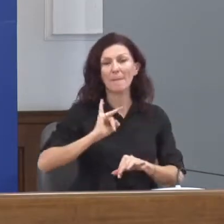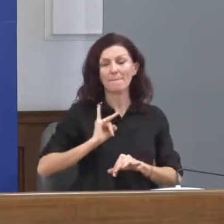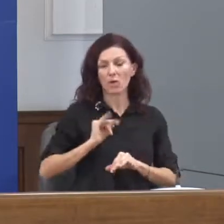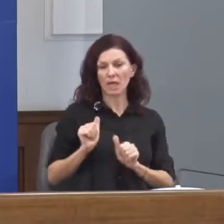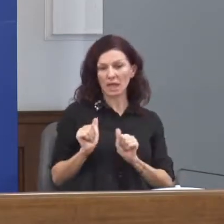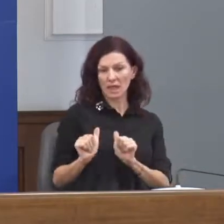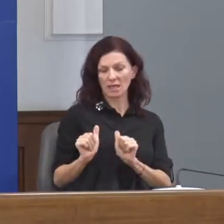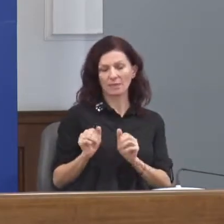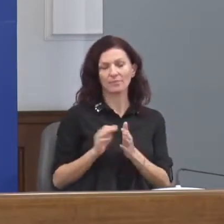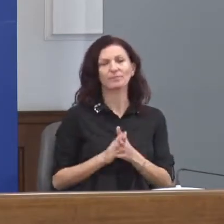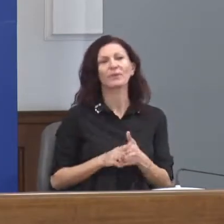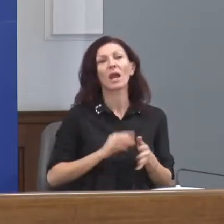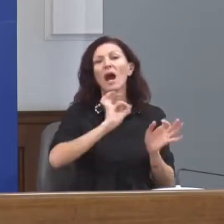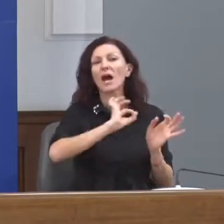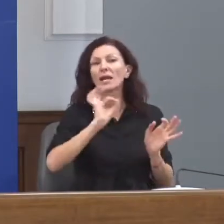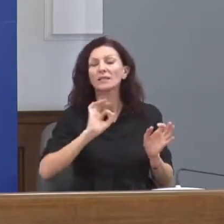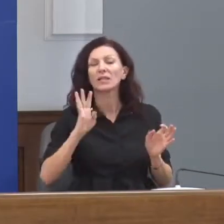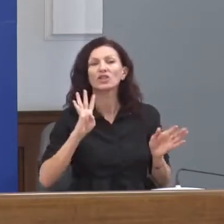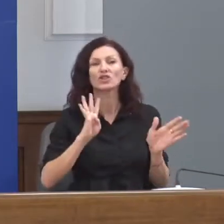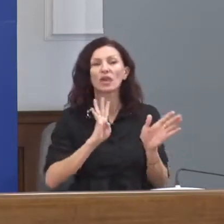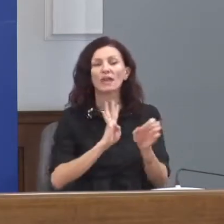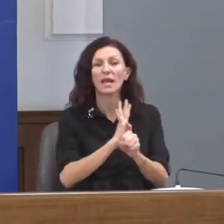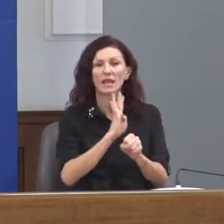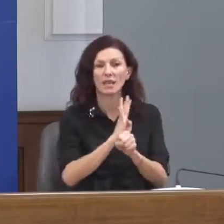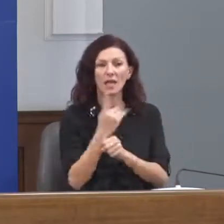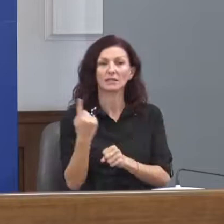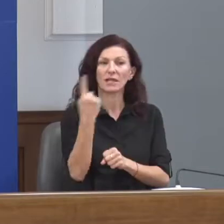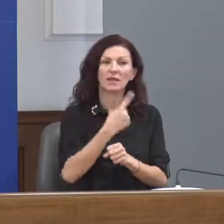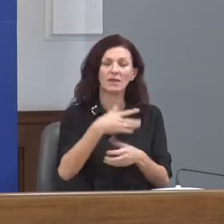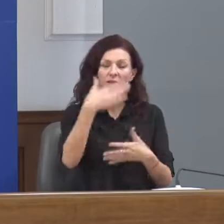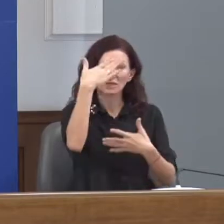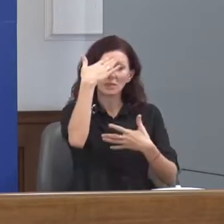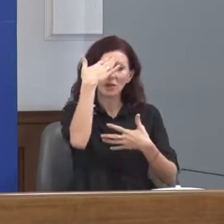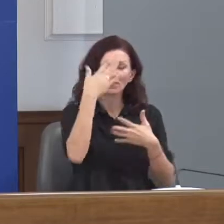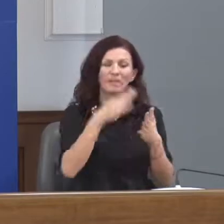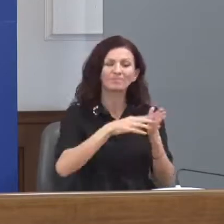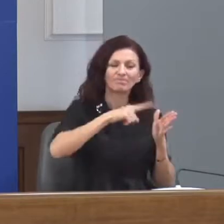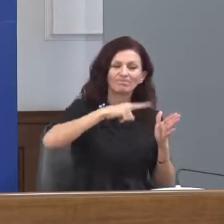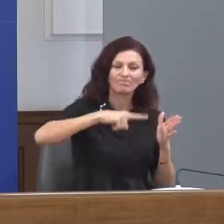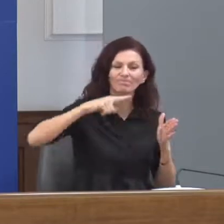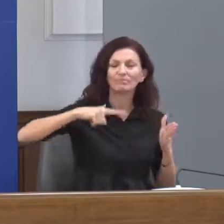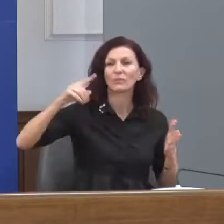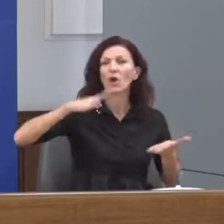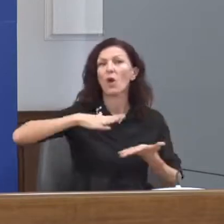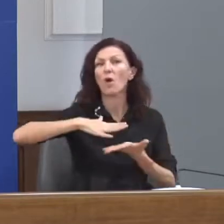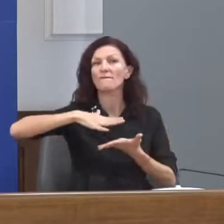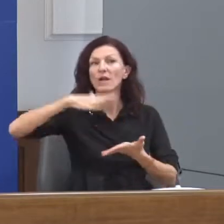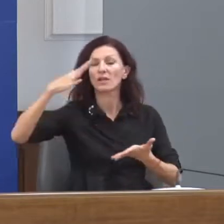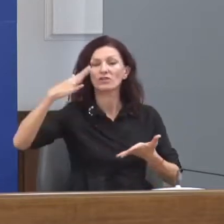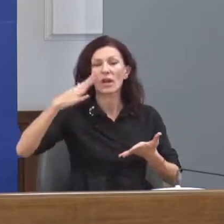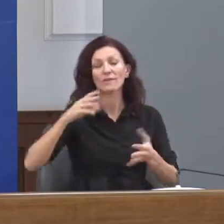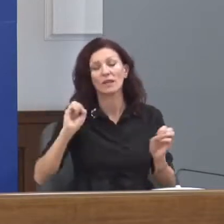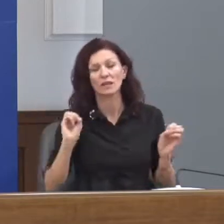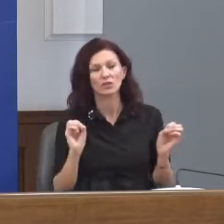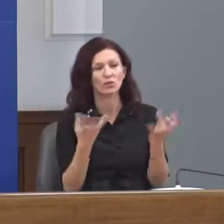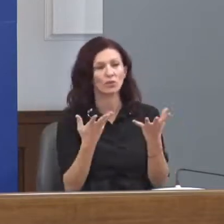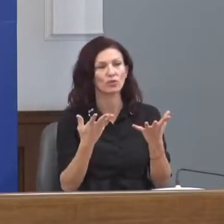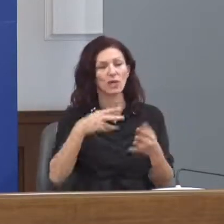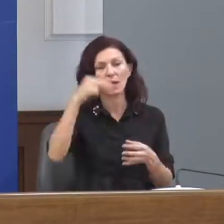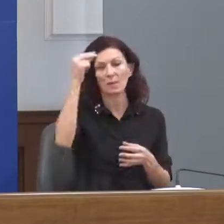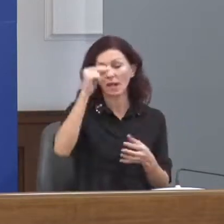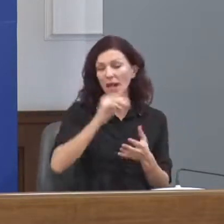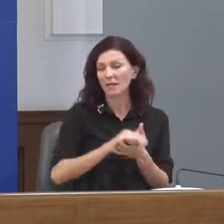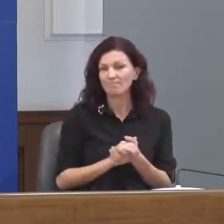регистрираната 14-дневна заболяемост се отчита непрекъснато увеличаване на броя на потвърдените случаи в страната, като